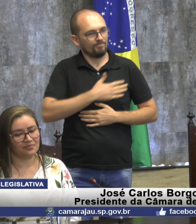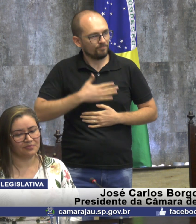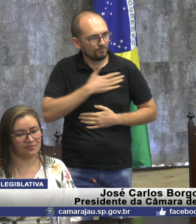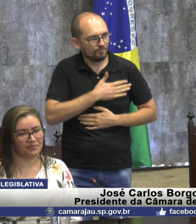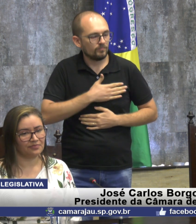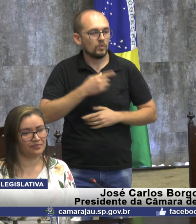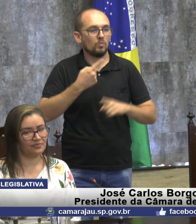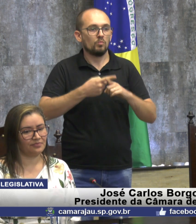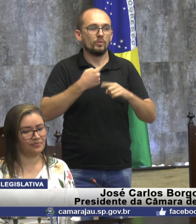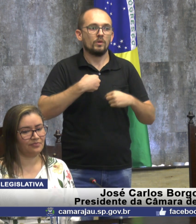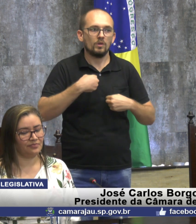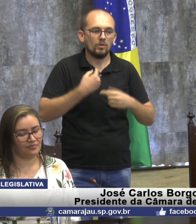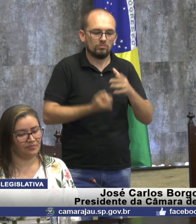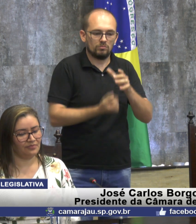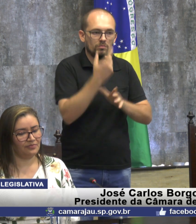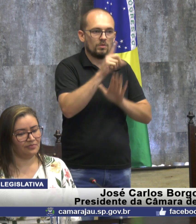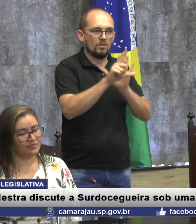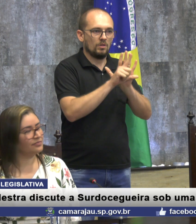da Lei número